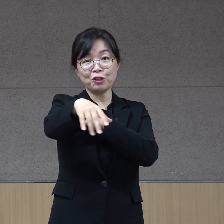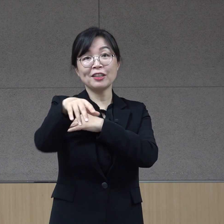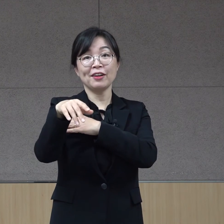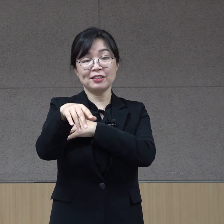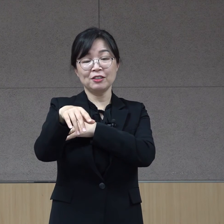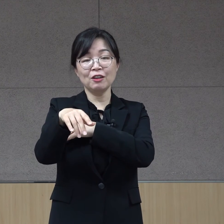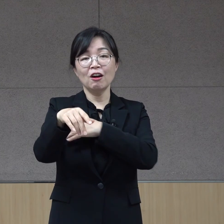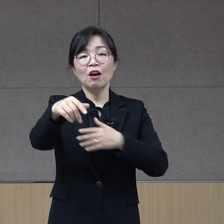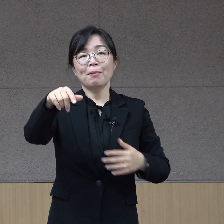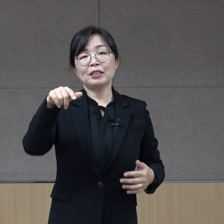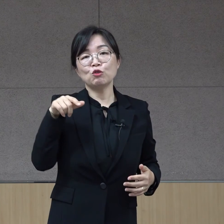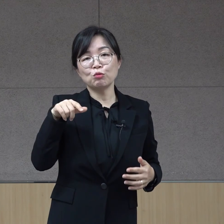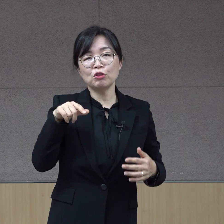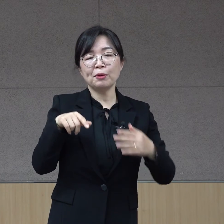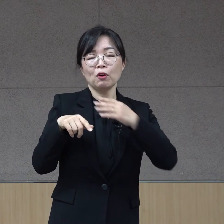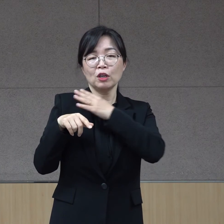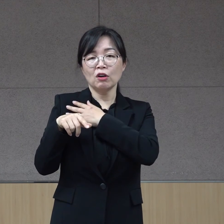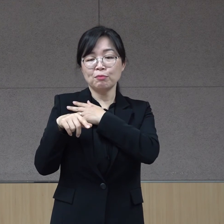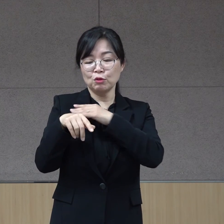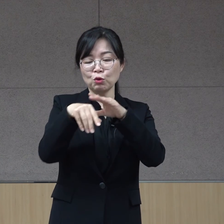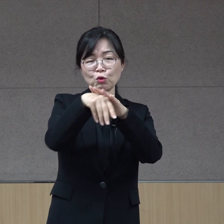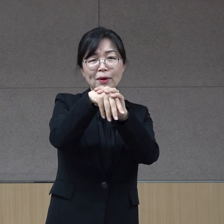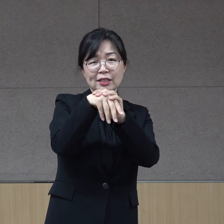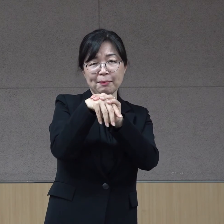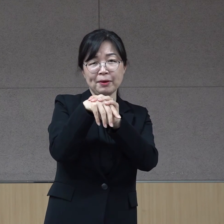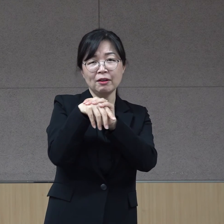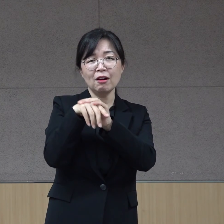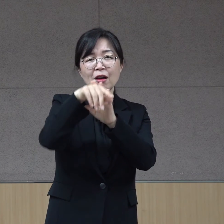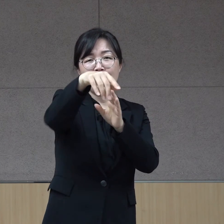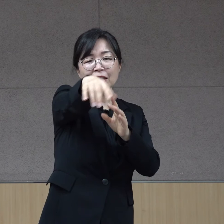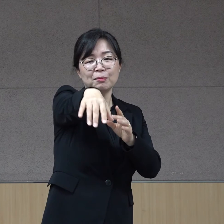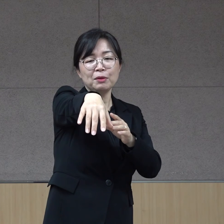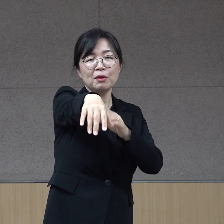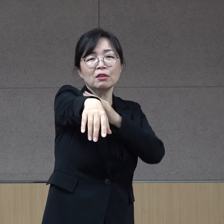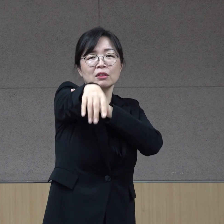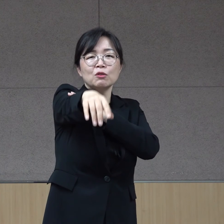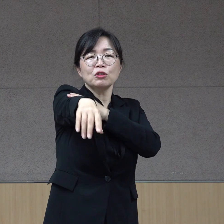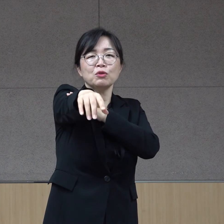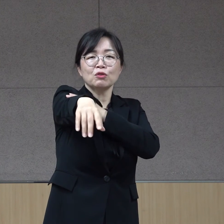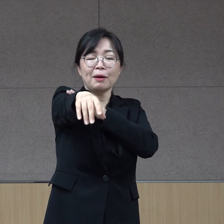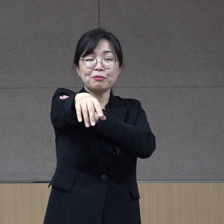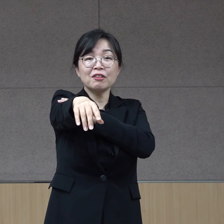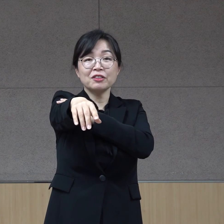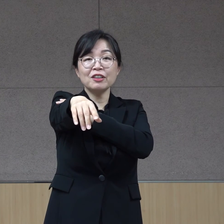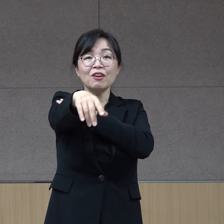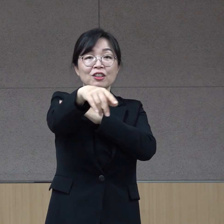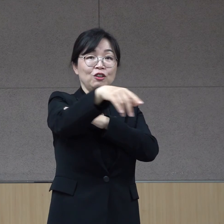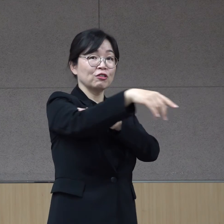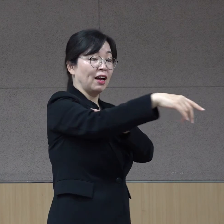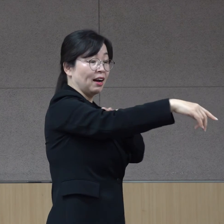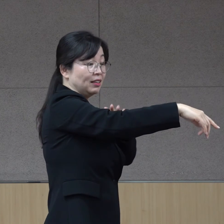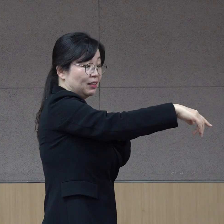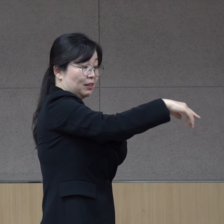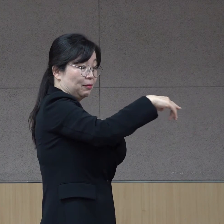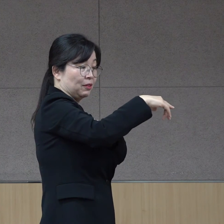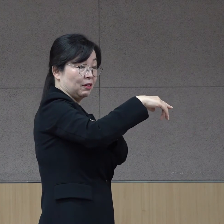중요하다고 했었죠? 많이 구부리면 어깨도 아프고 손도 많이 아파요. 많이 피면 이거 들고 있을 때도 아프거든요. 적당한